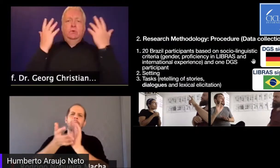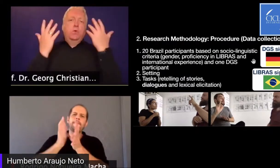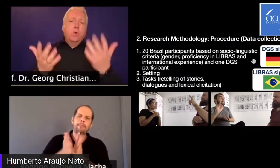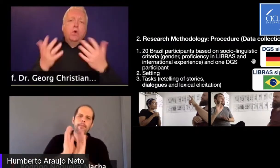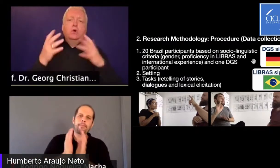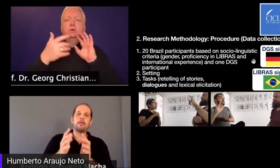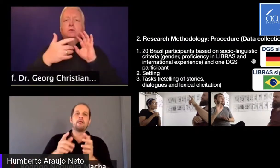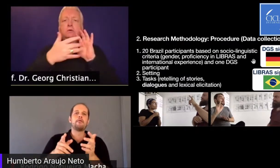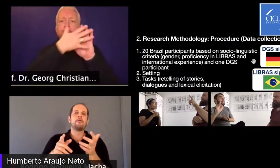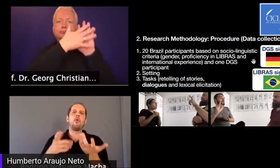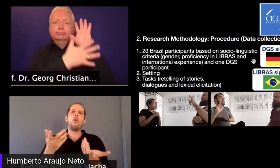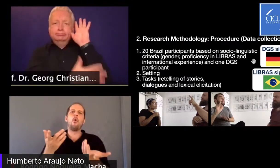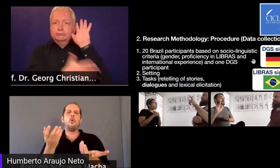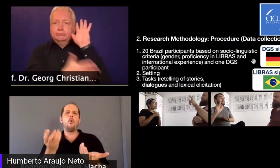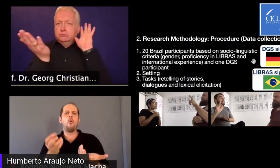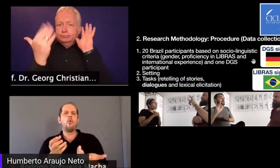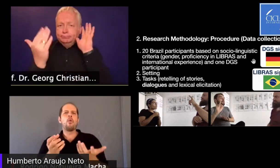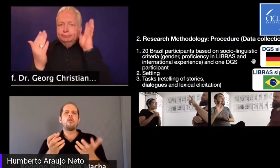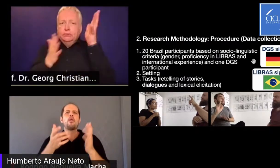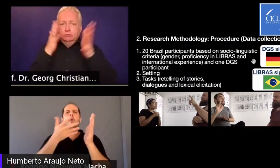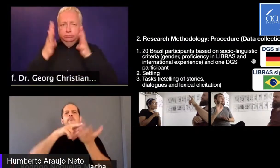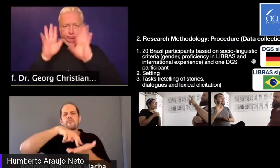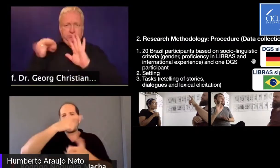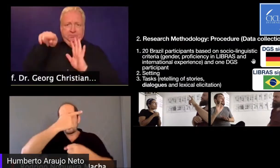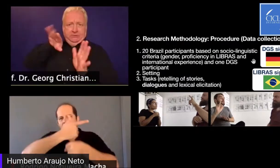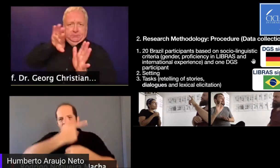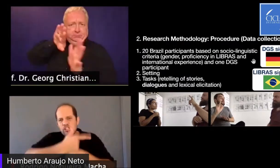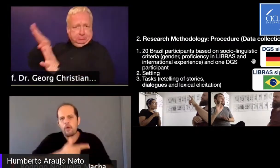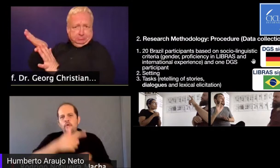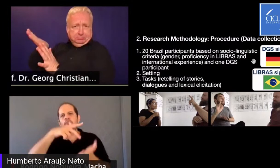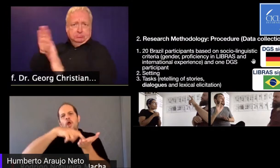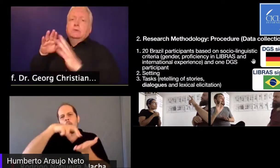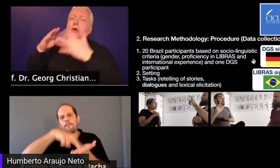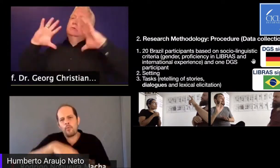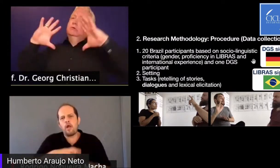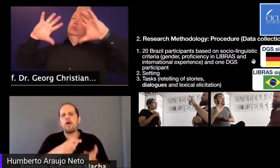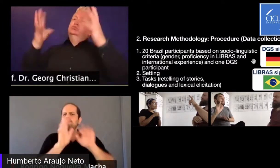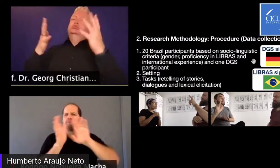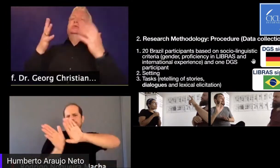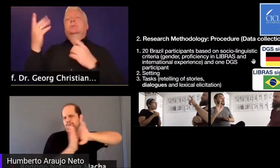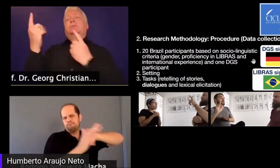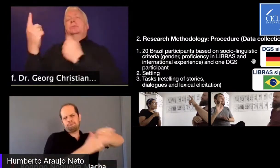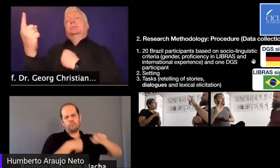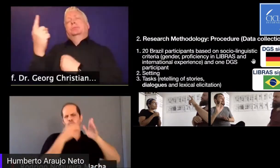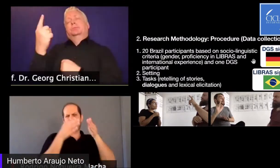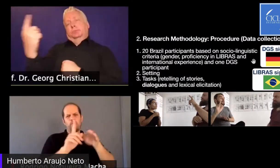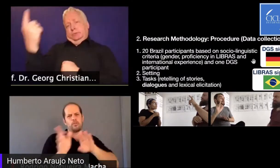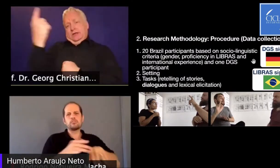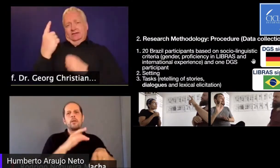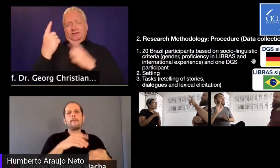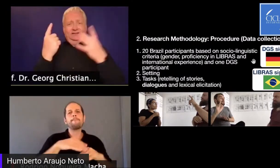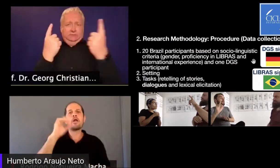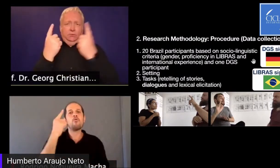como já disse, né, fizemos uso de alguns recontos, também fazemos uso de